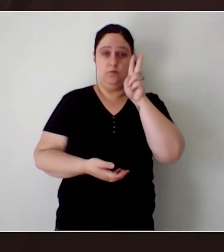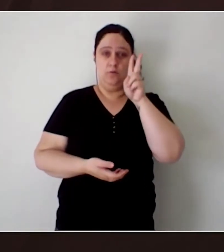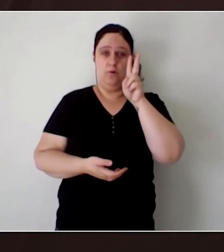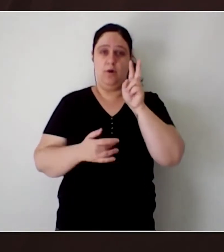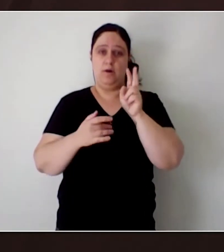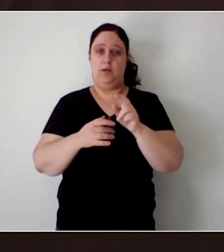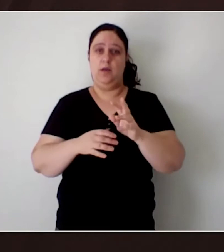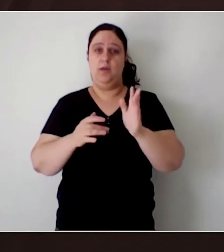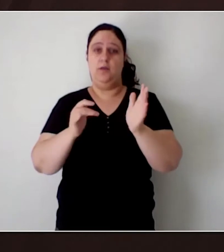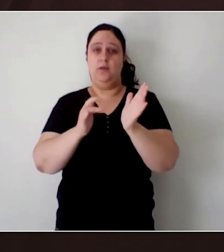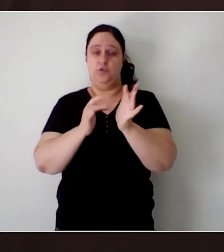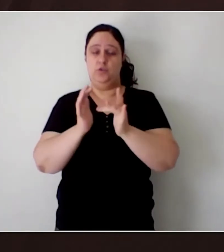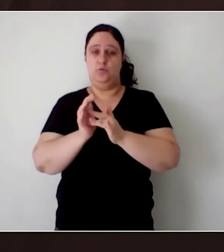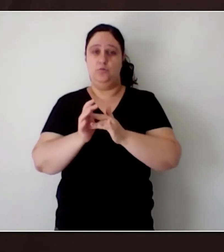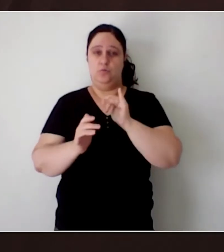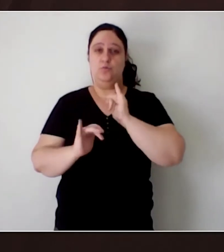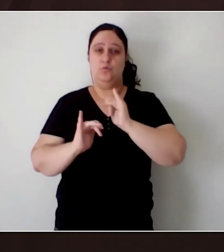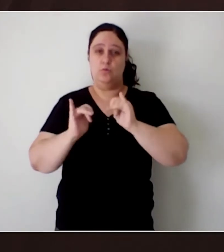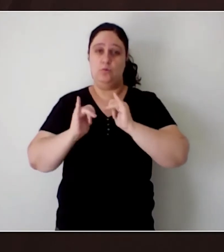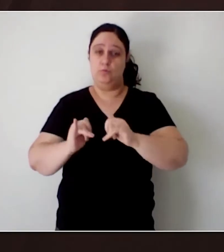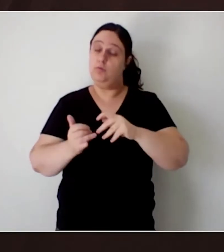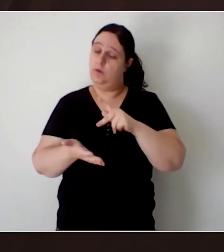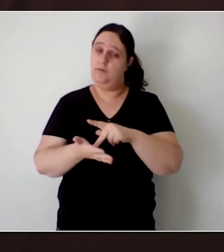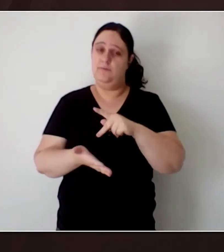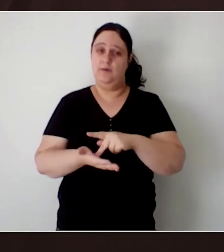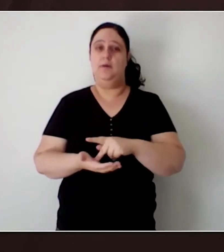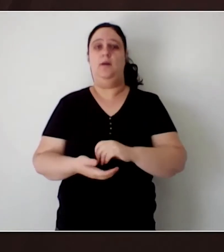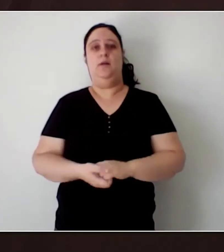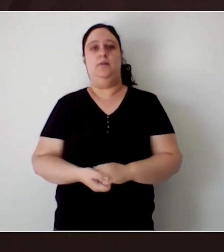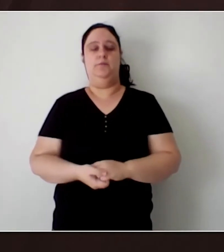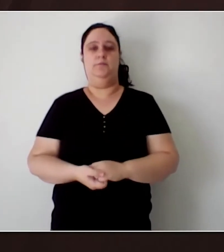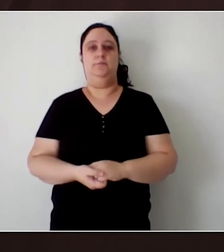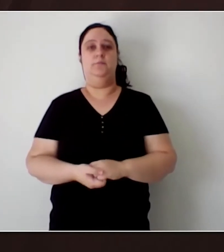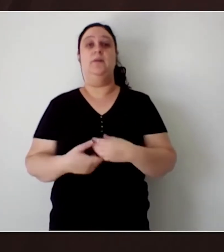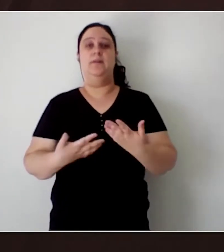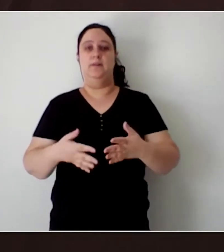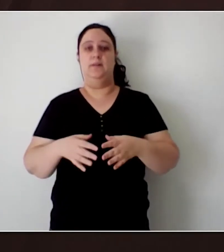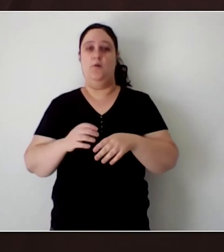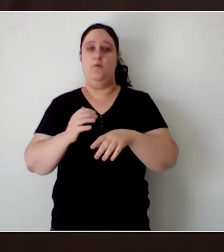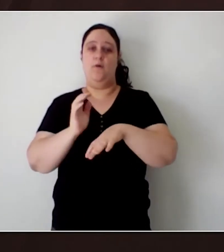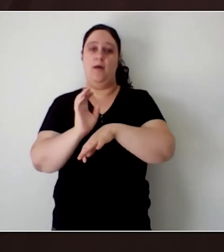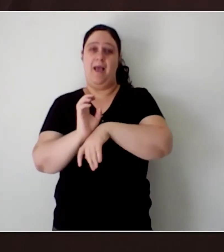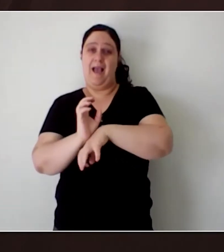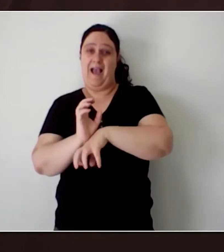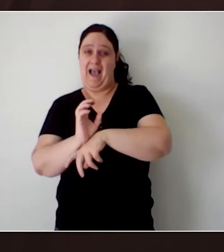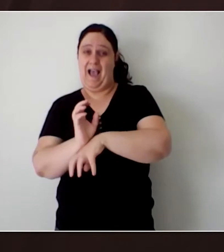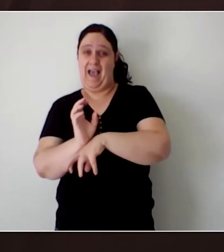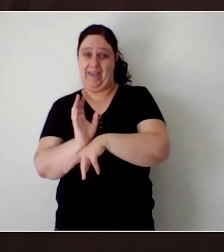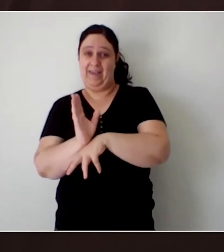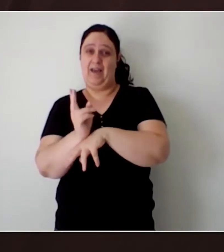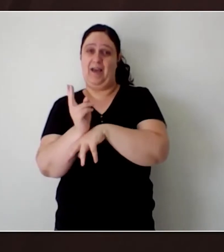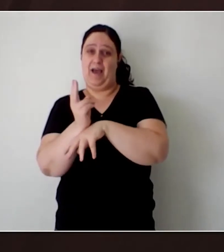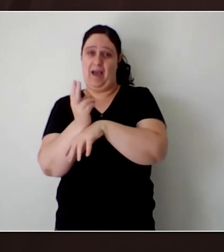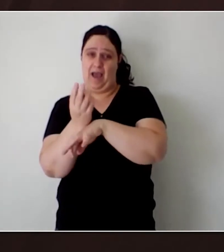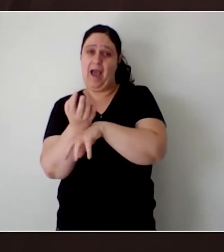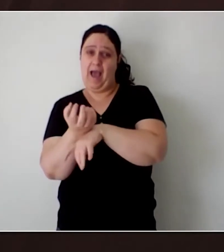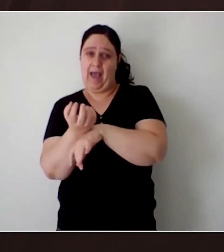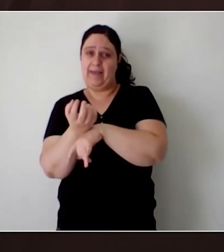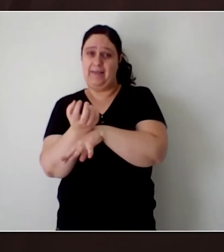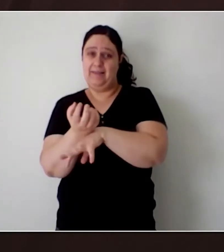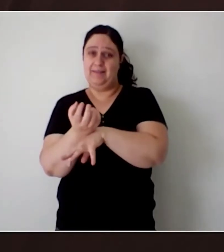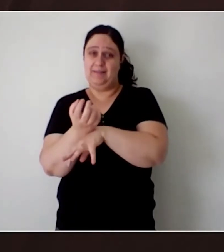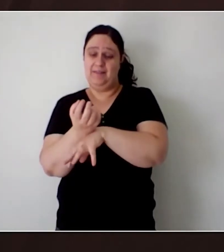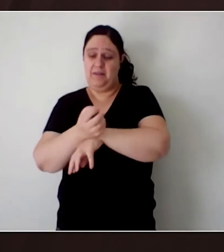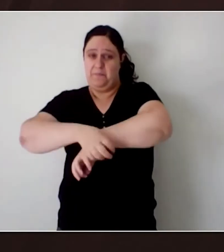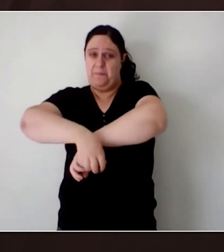do trigo e do joio ficam entrelaçados durante o amadurecimento da safra e fica difícil